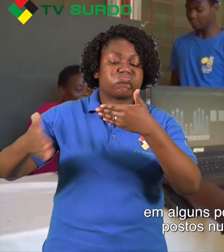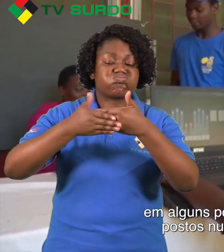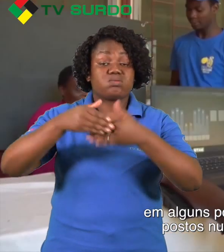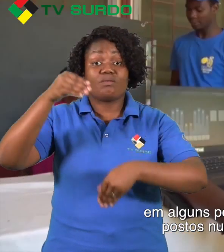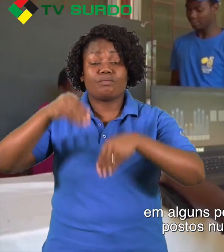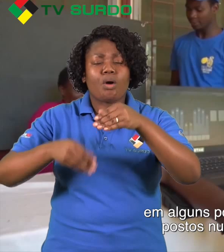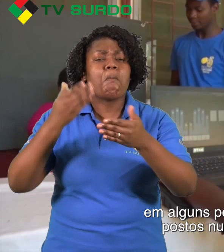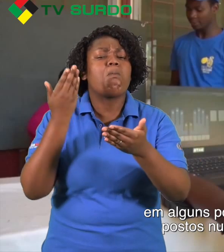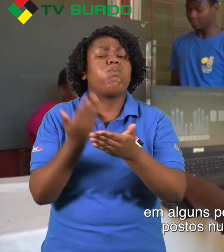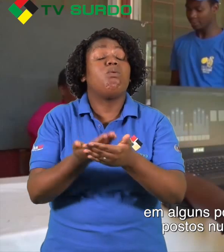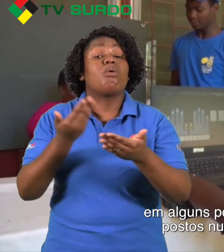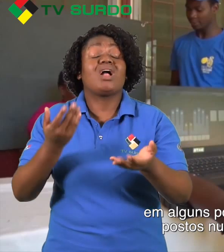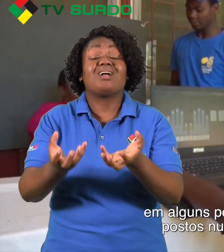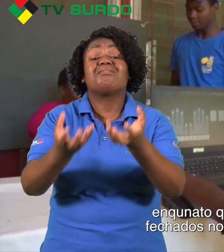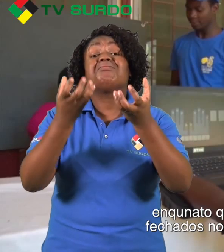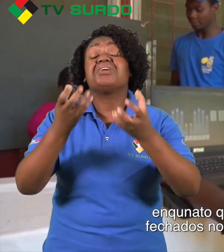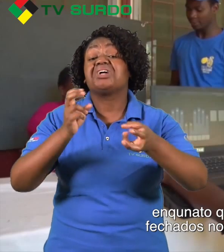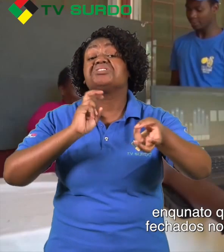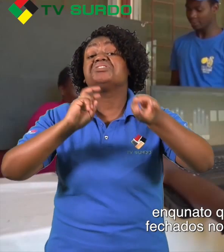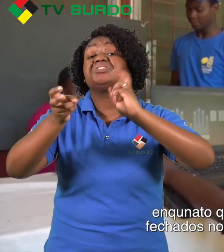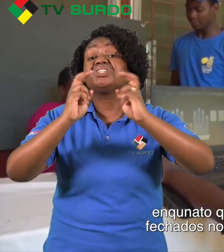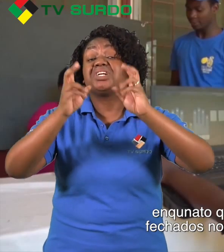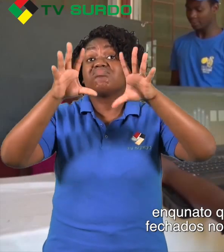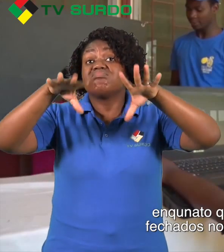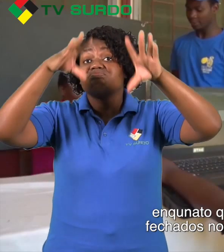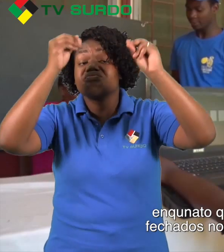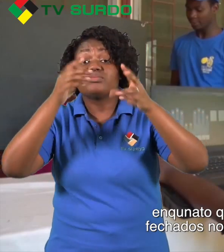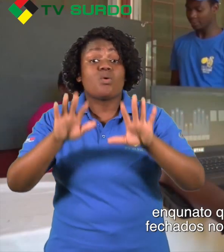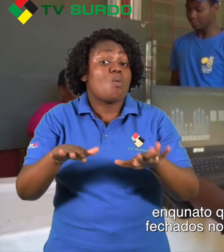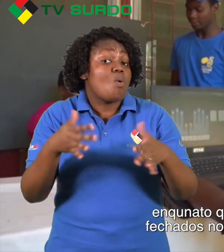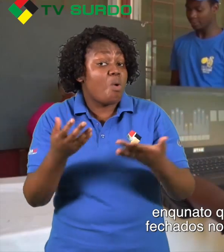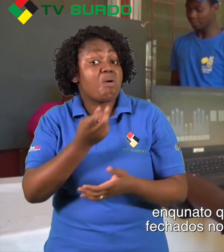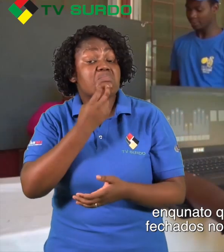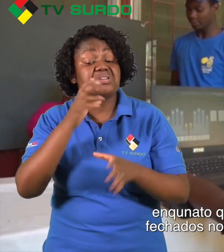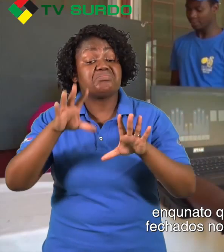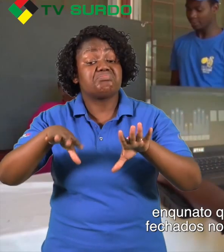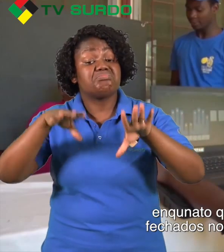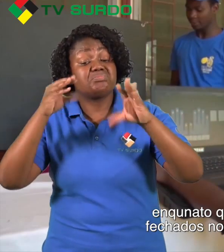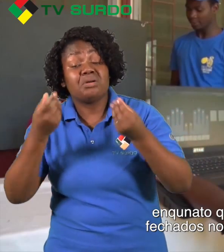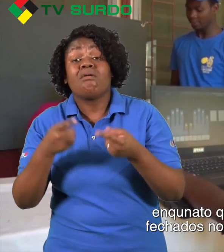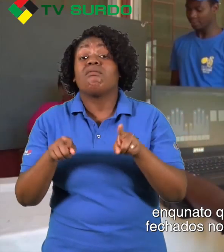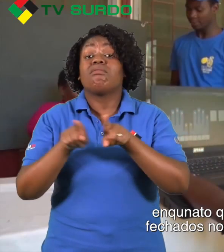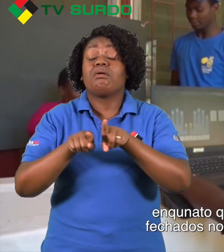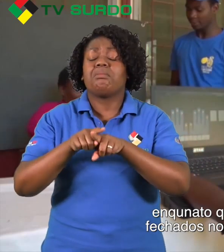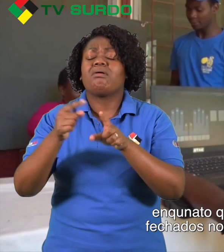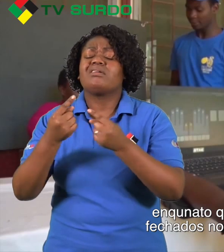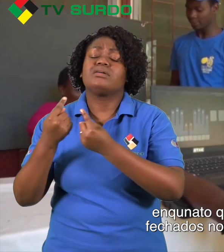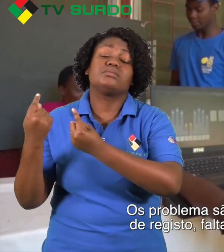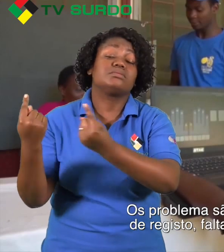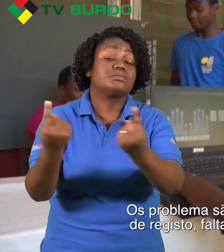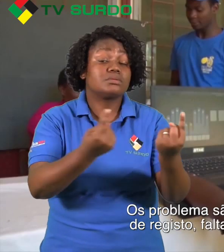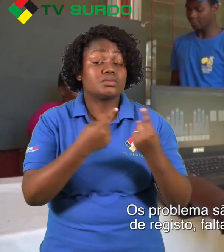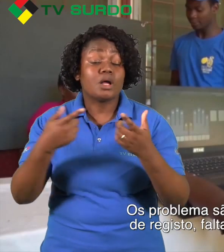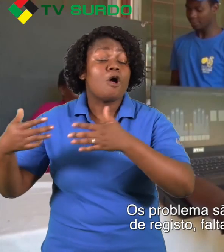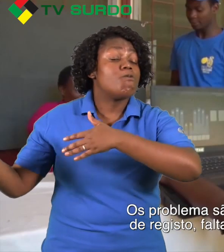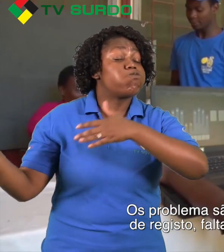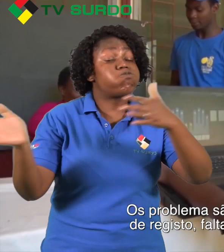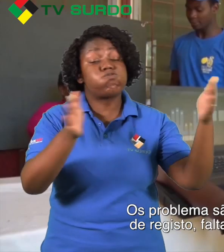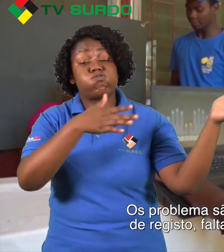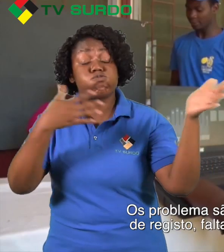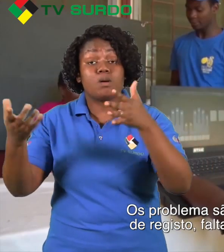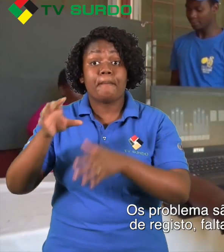postos nunca foram abertos, enquanto que outros estiveram fechados nos primeiros três dias. Os problemas